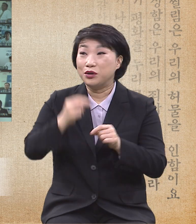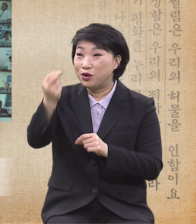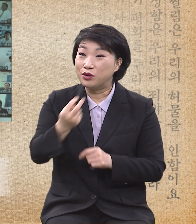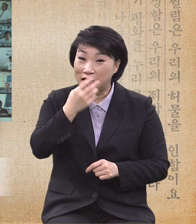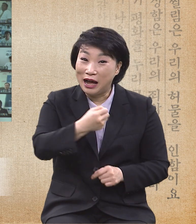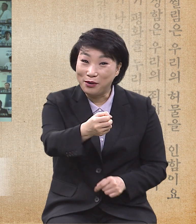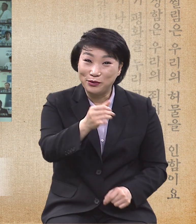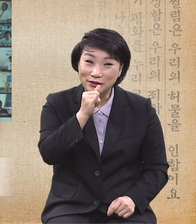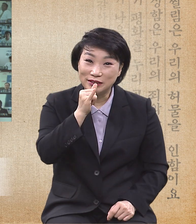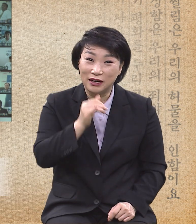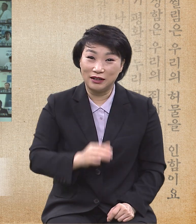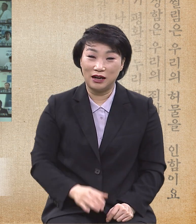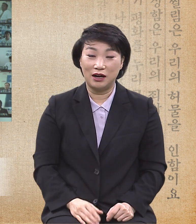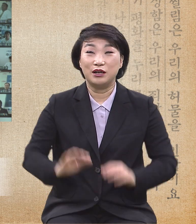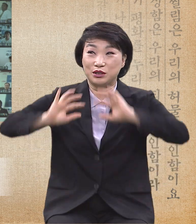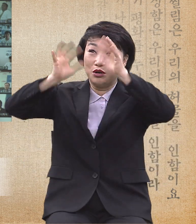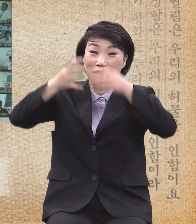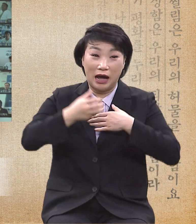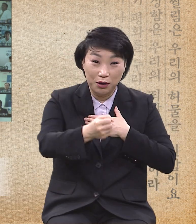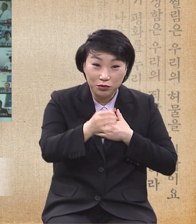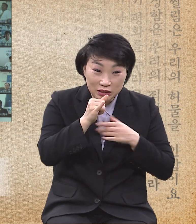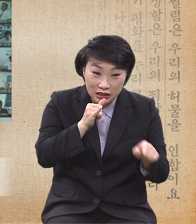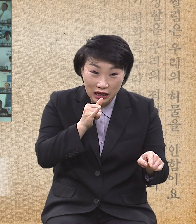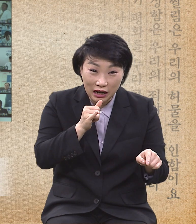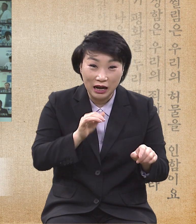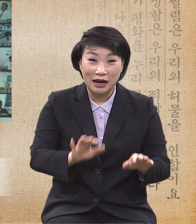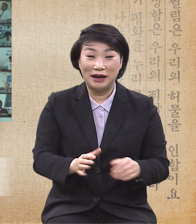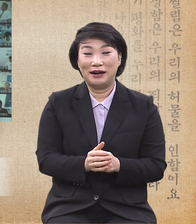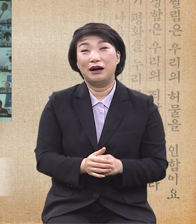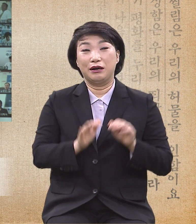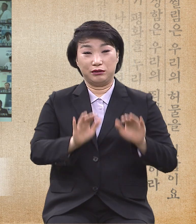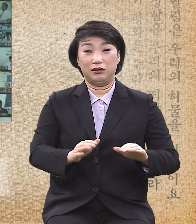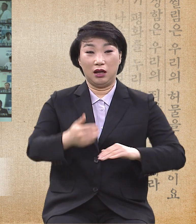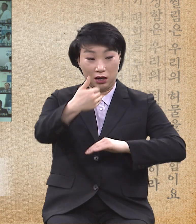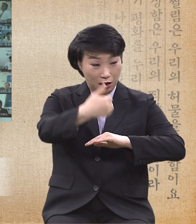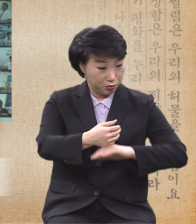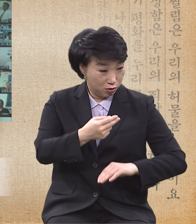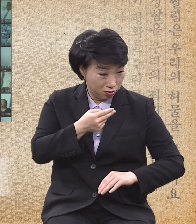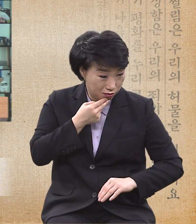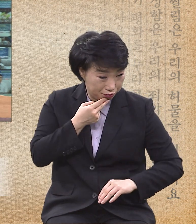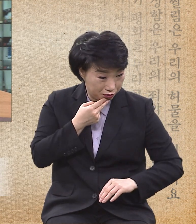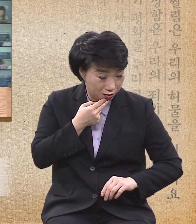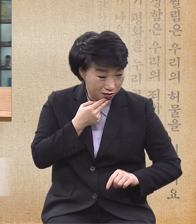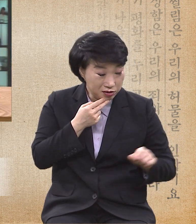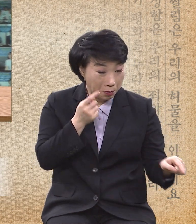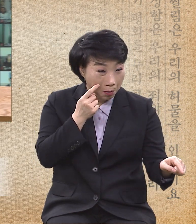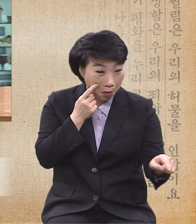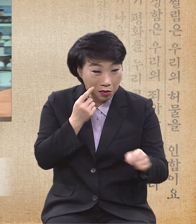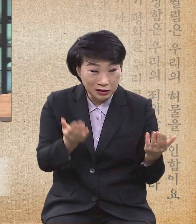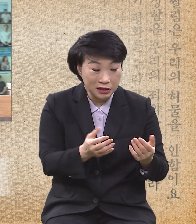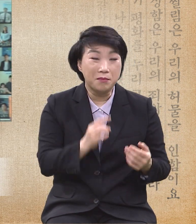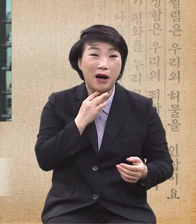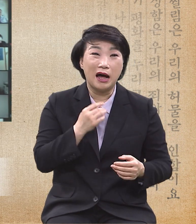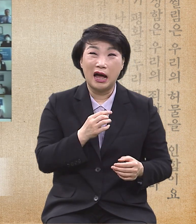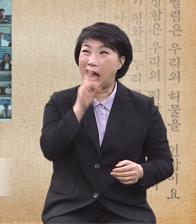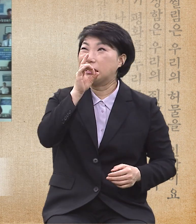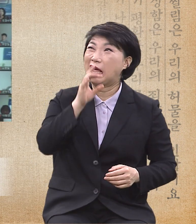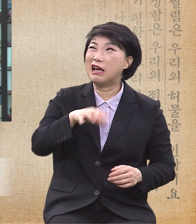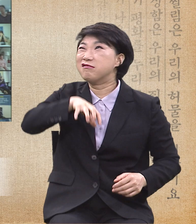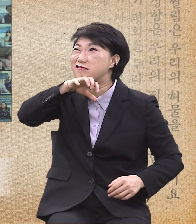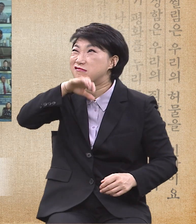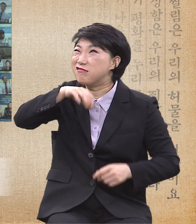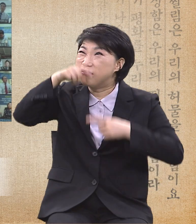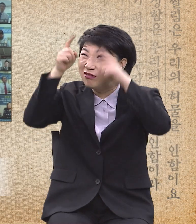영생은 가졌잖아. 천국은 가졌잖아. 근데 감사는 없고 그런 것들이 안 된다고